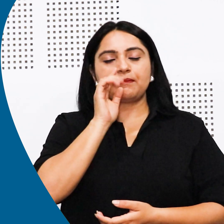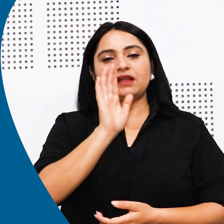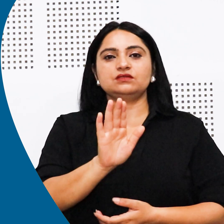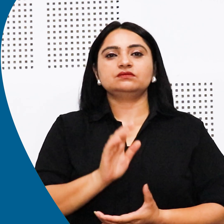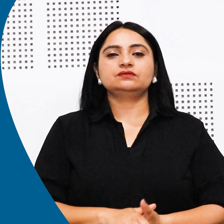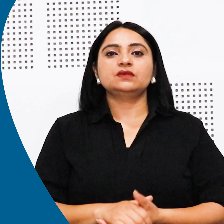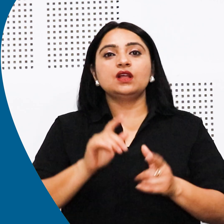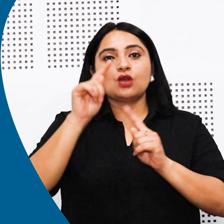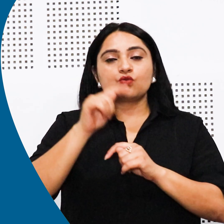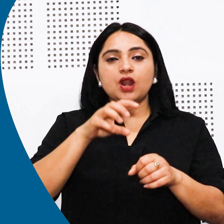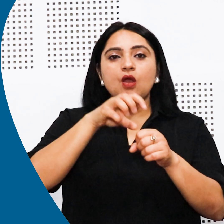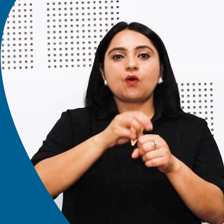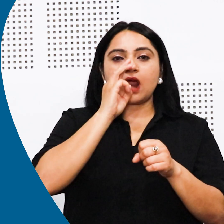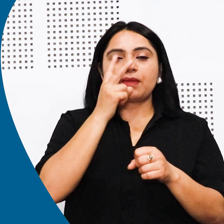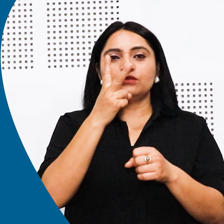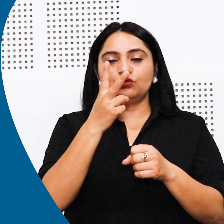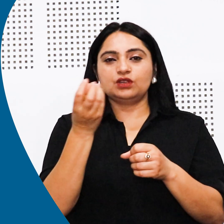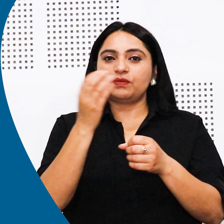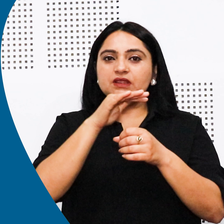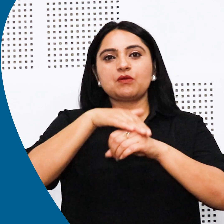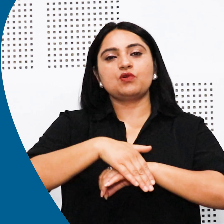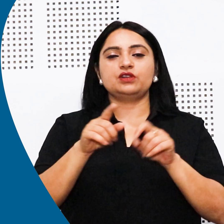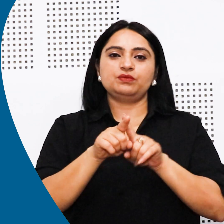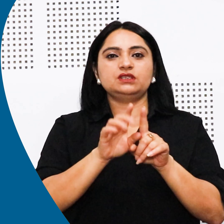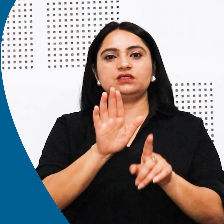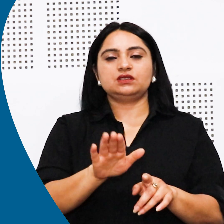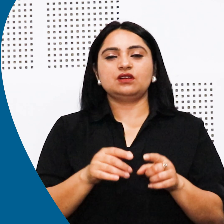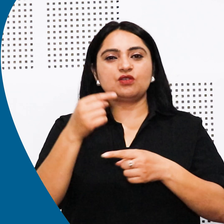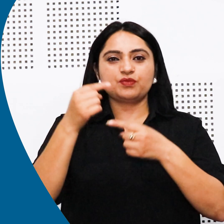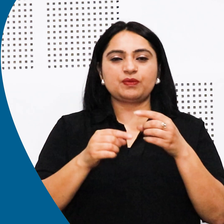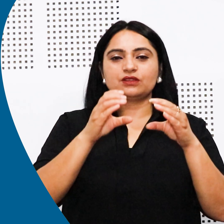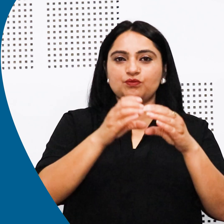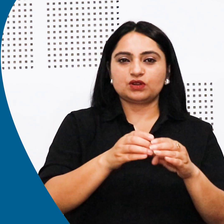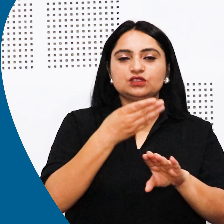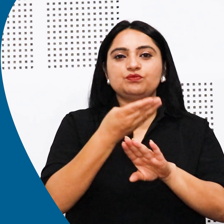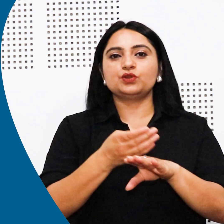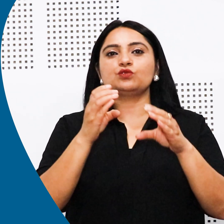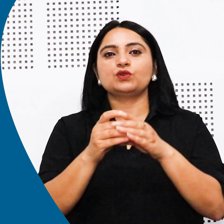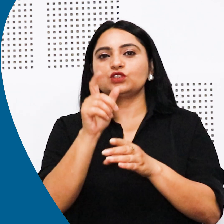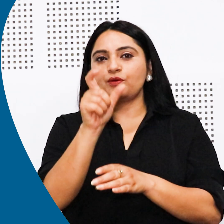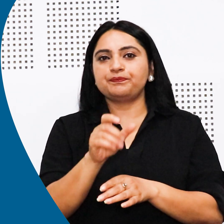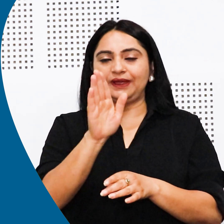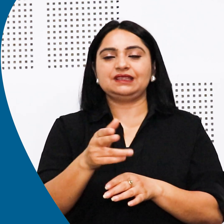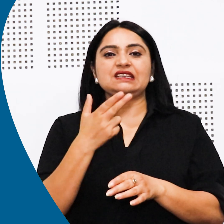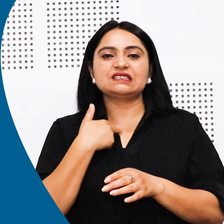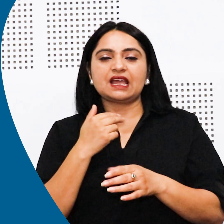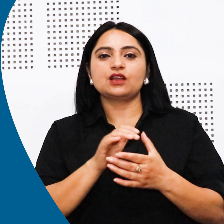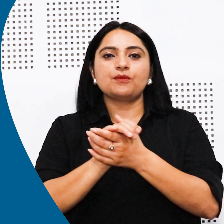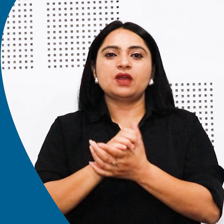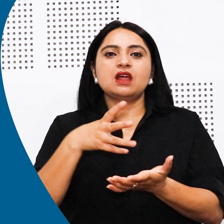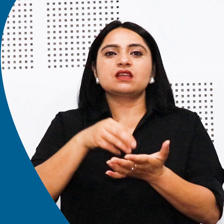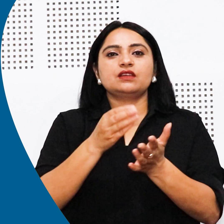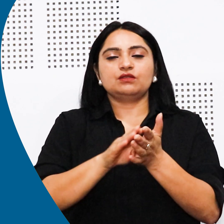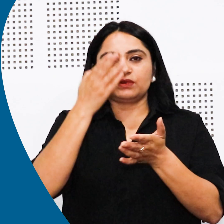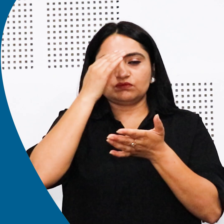किन नहुनु। कुनै कुनै वडामा 2 वा त्यसभन्दा धेरै पनि छन्। विवादका पक्ष र विपक्षका व्यक्तिले चाहेको मेलमिलाप केन्द्रबाट